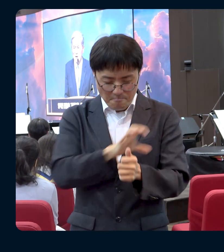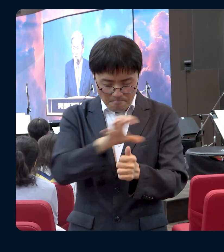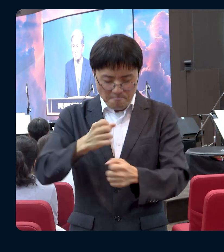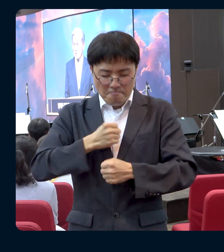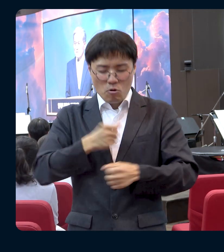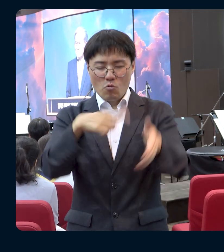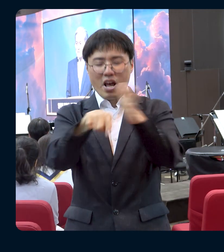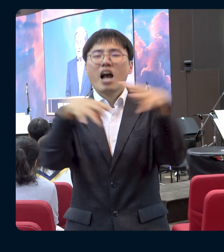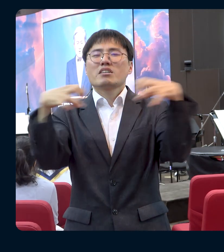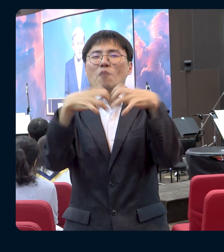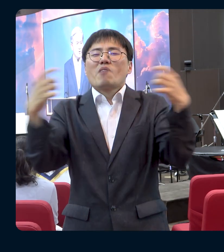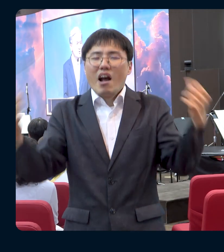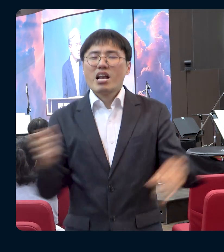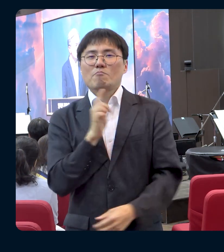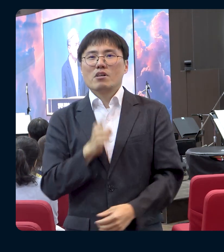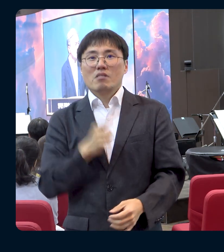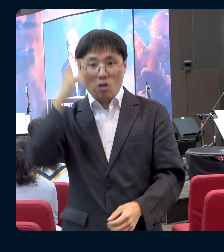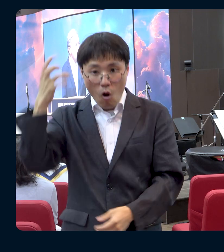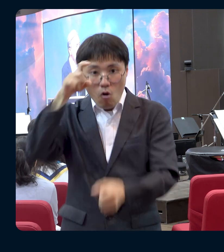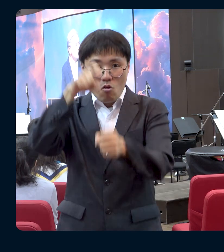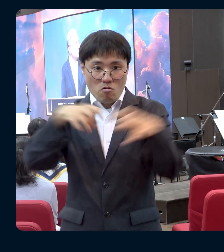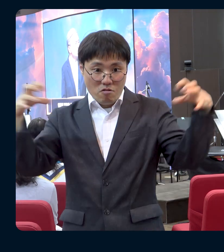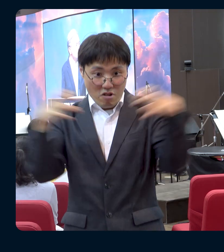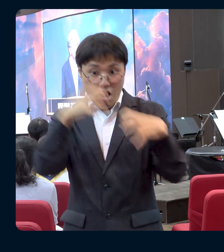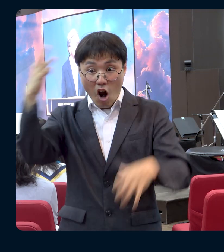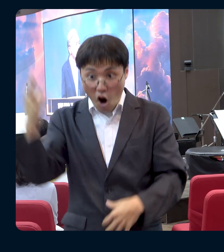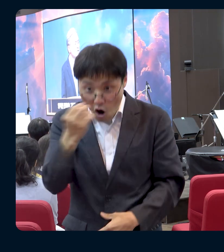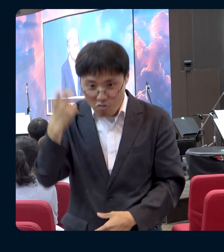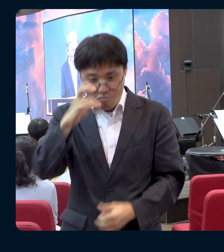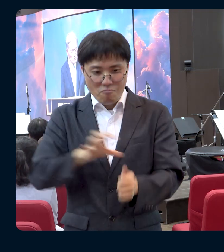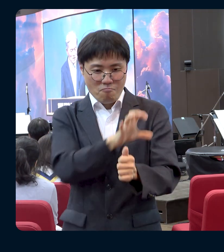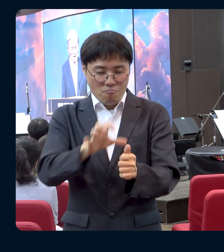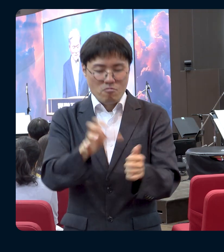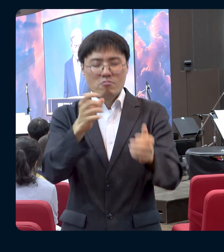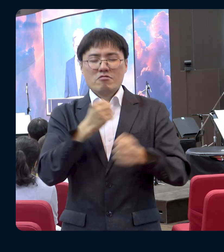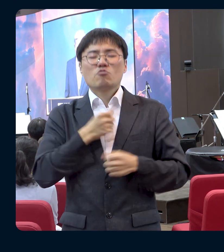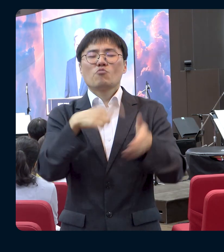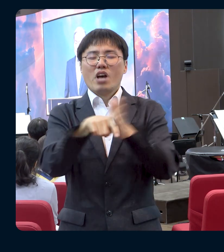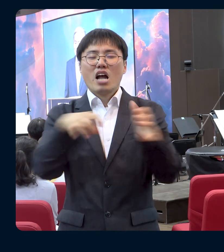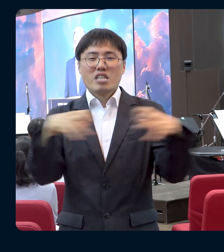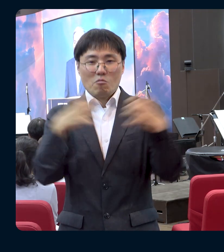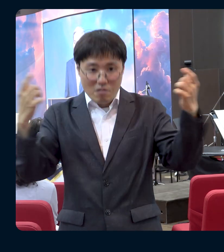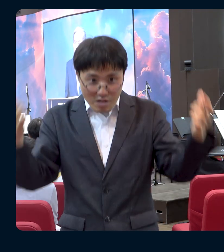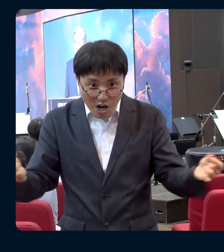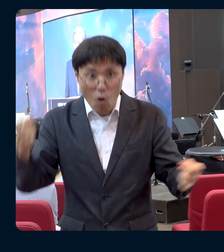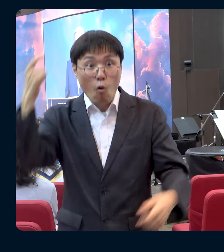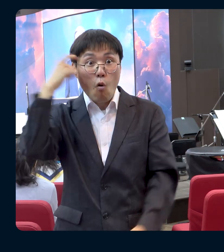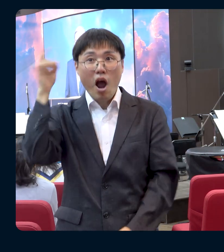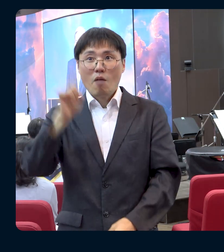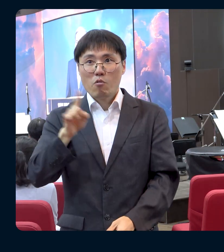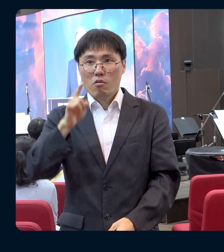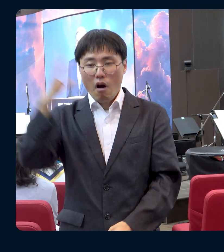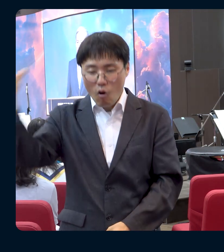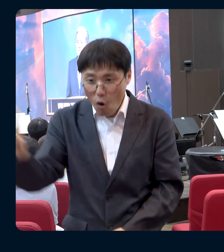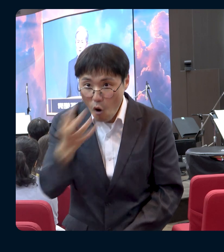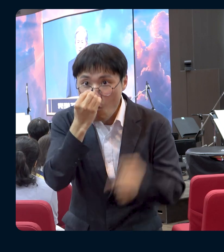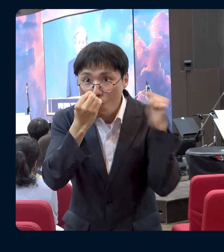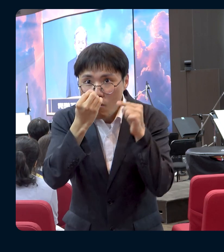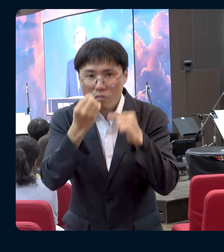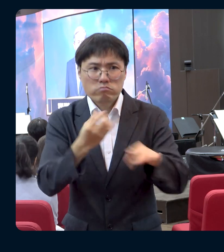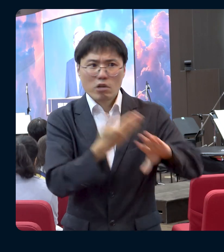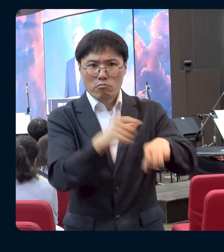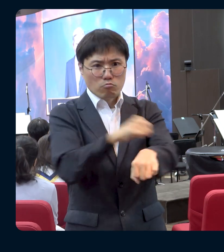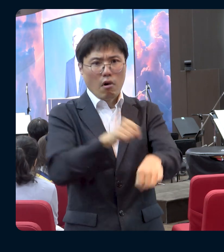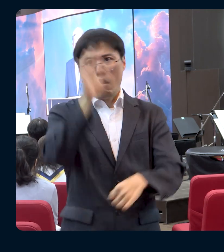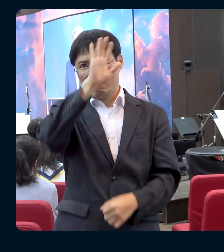위한 싸움이다라고. 영적인 전쟁은 거룩을 지키기 위한 싸움이다. 왜냐하면 거룩은